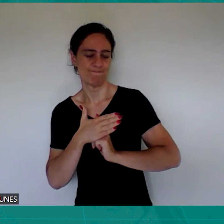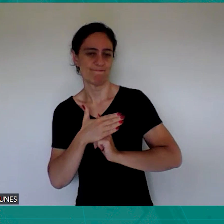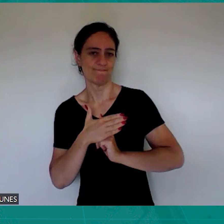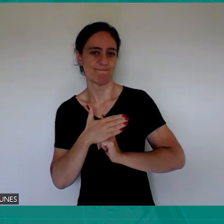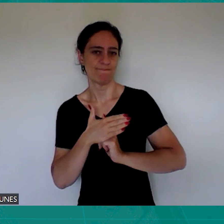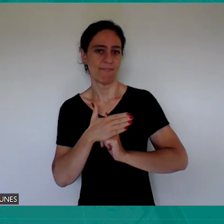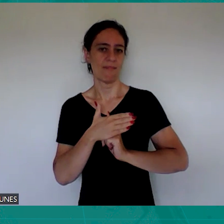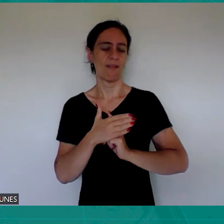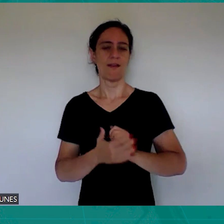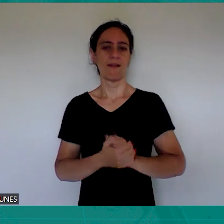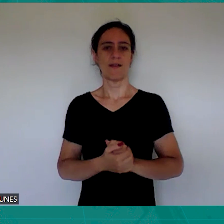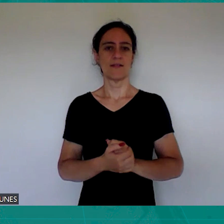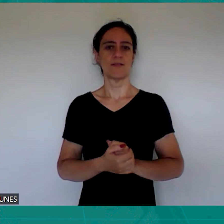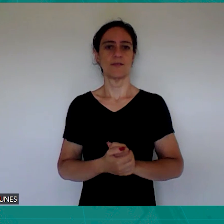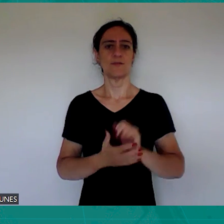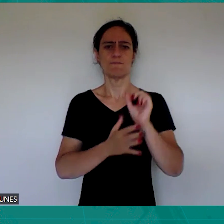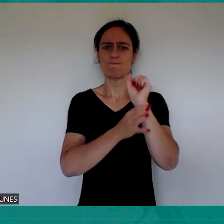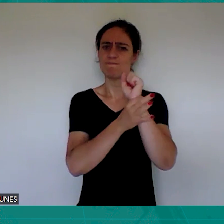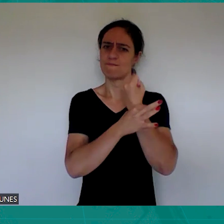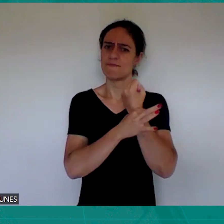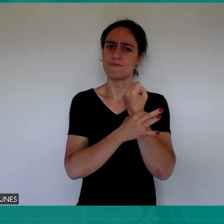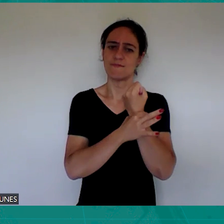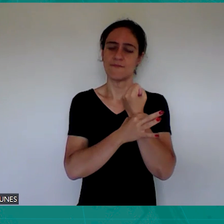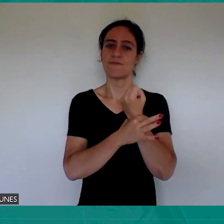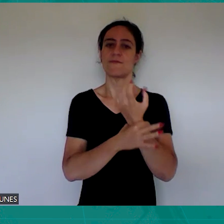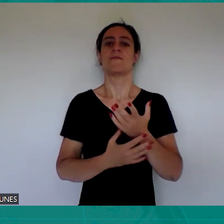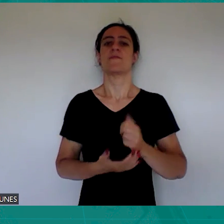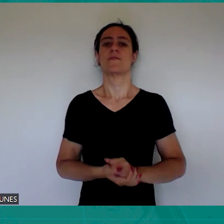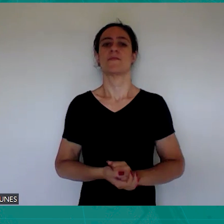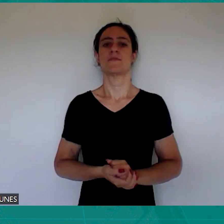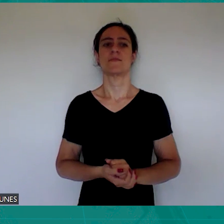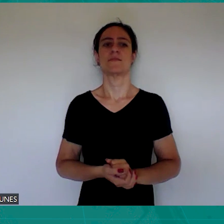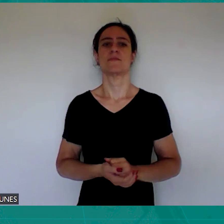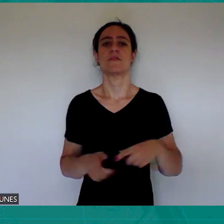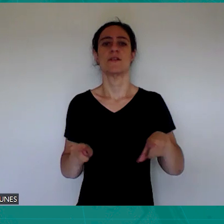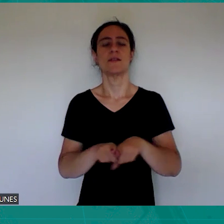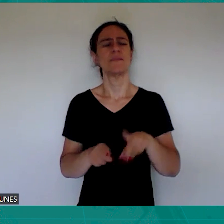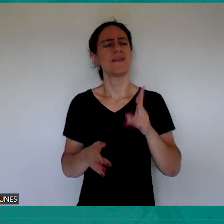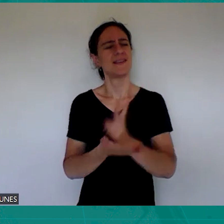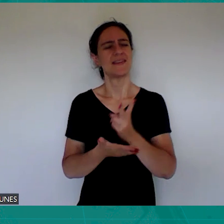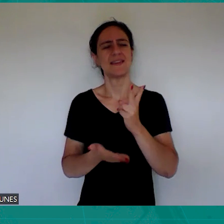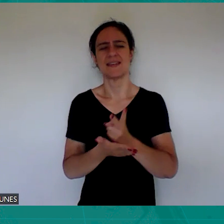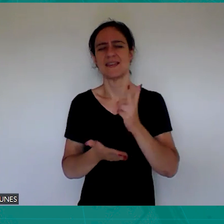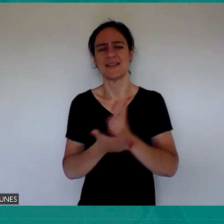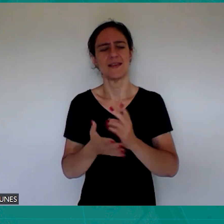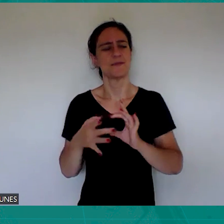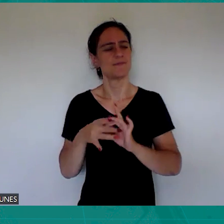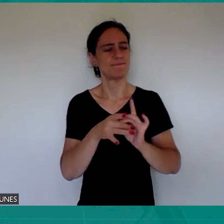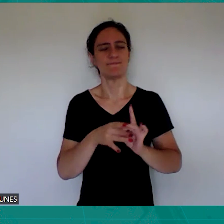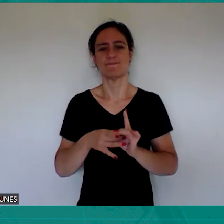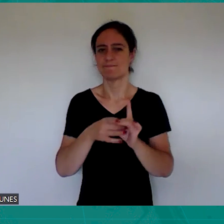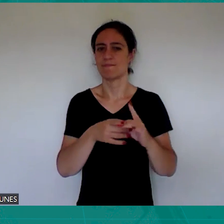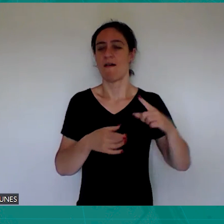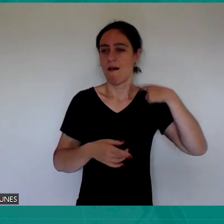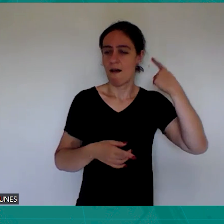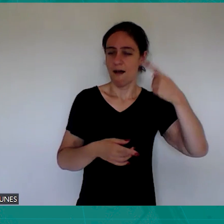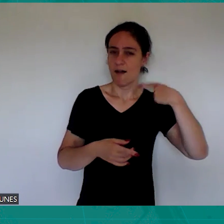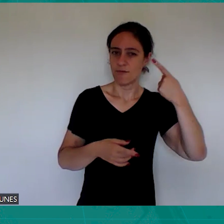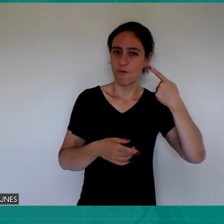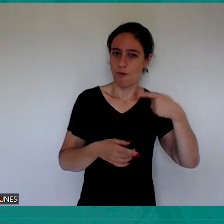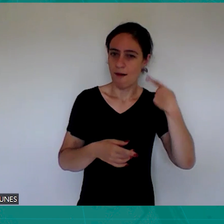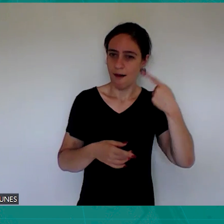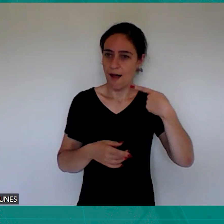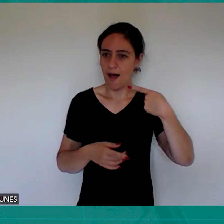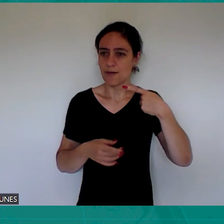como o seu defensor, como aquele que está sempre do teu lado, advogando por você. Ele é o